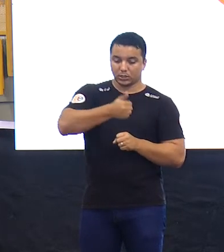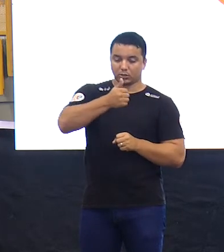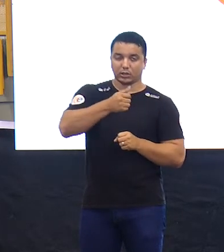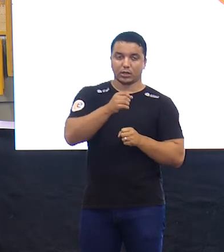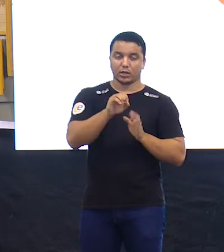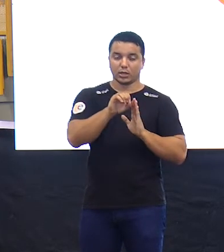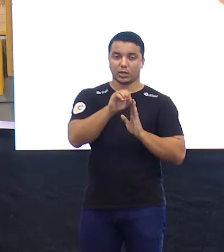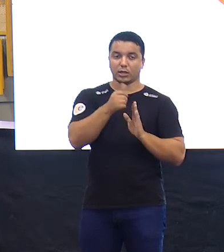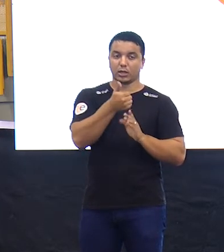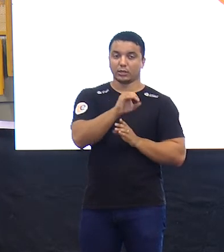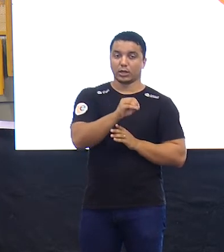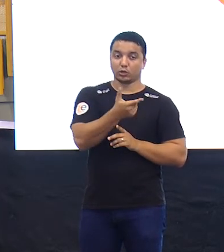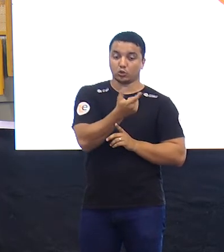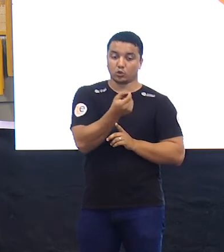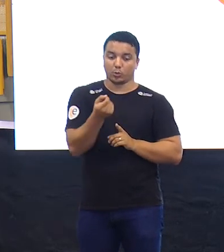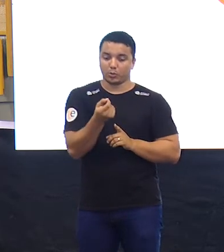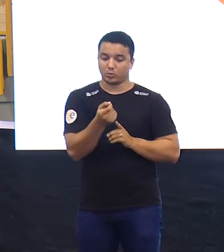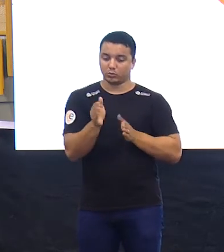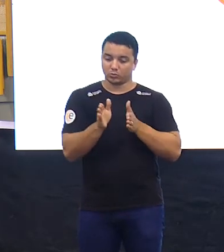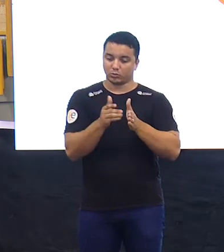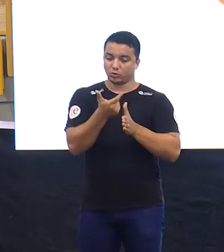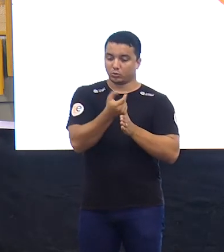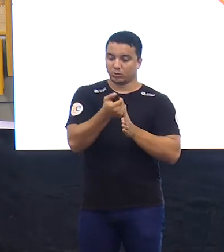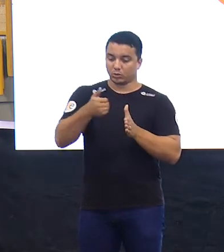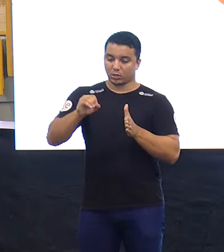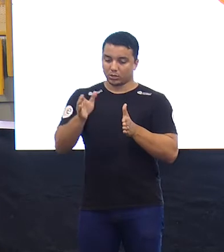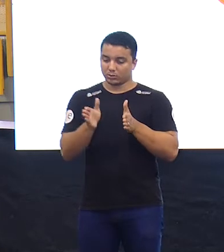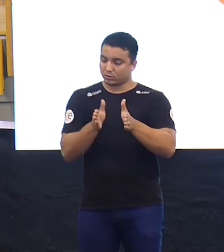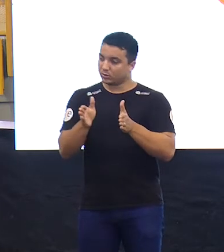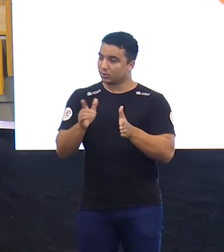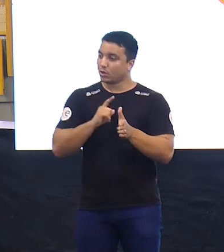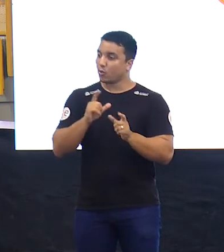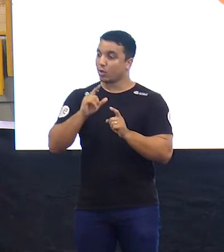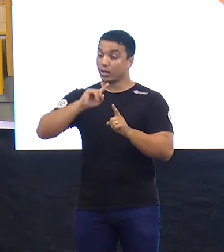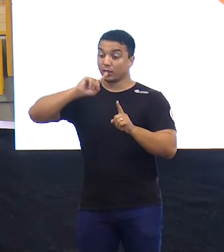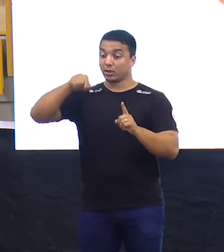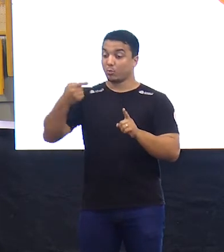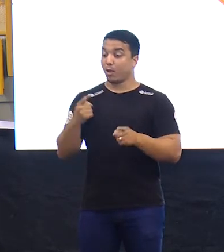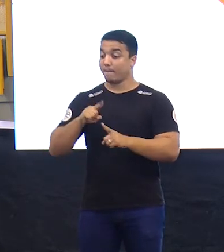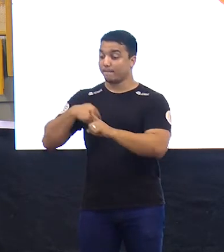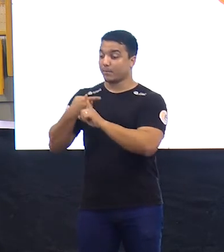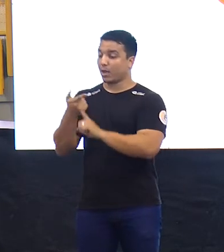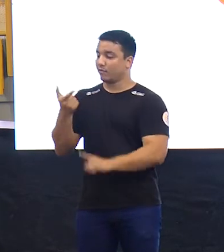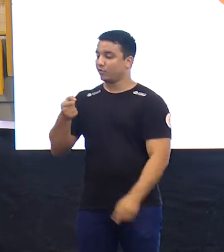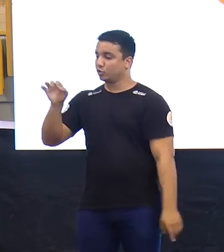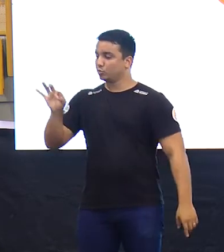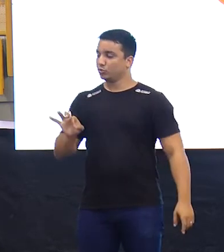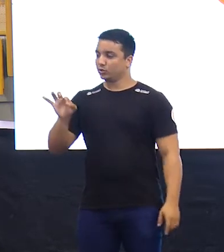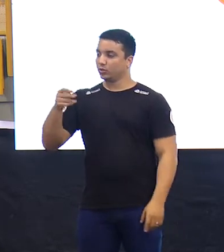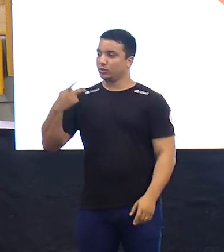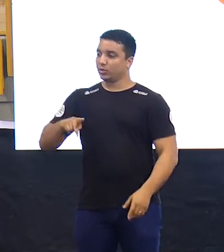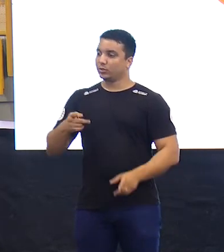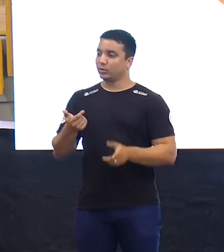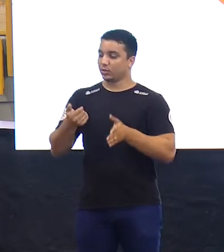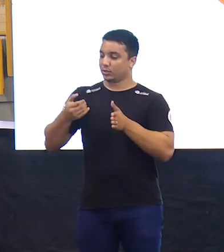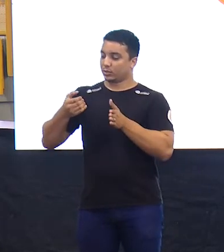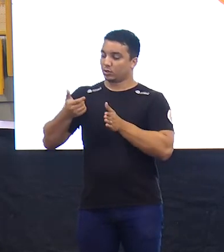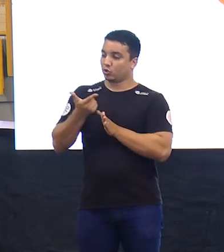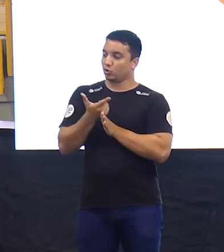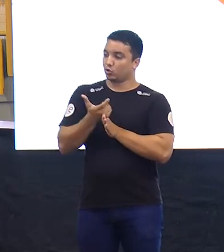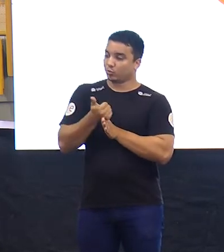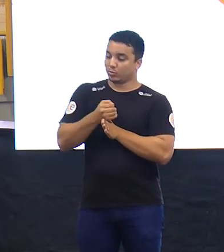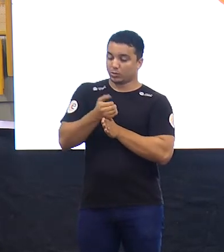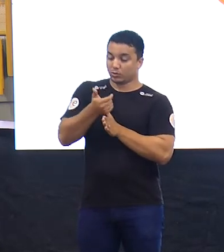de 2000. Depois ela aumentou mais 20% nesta última